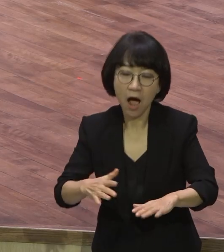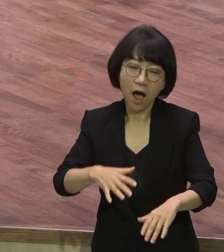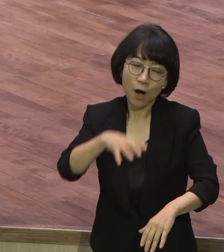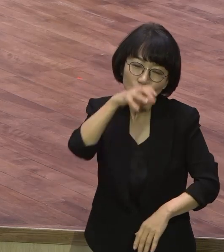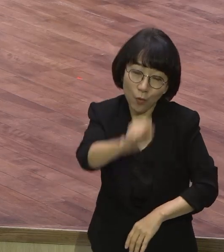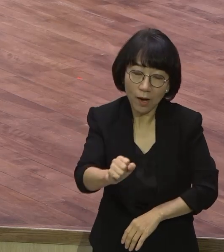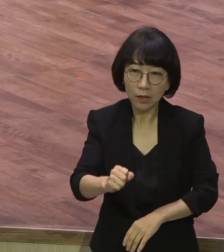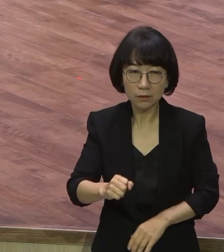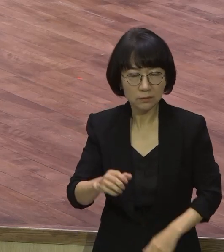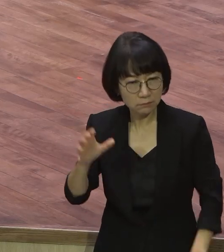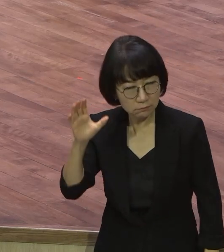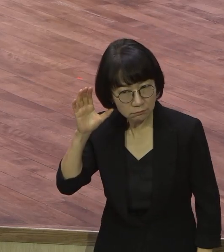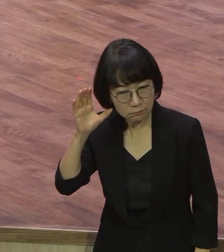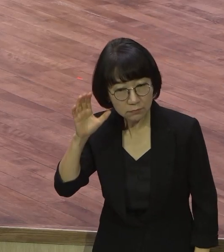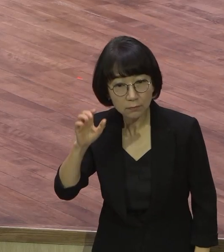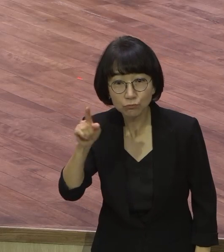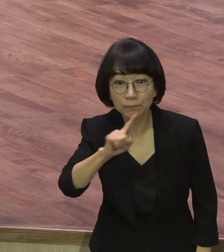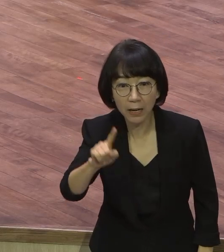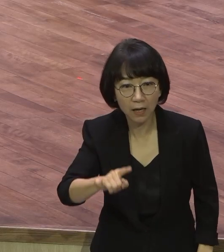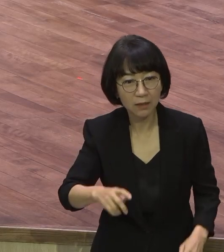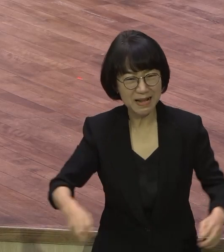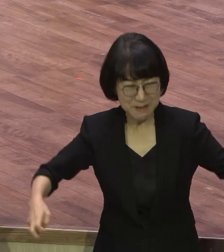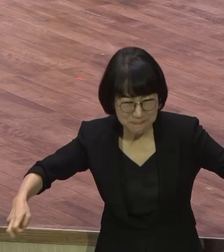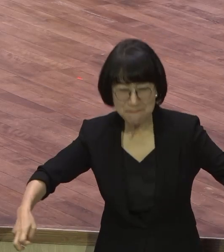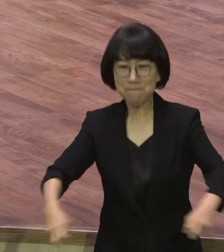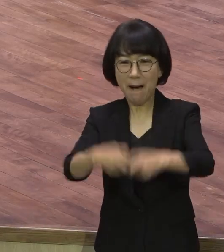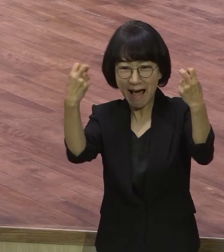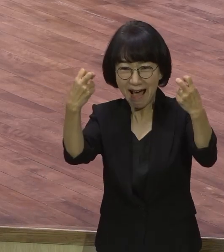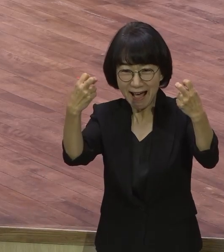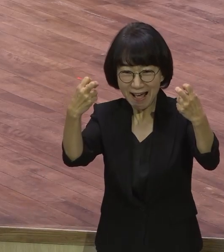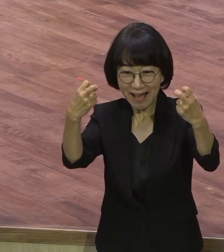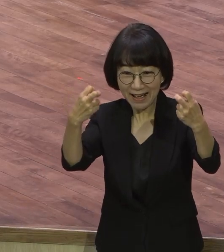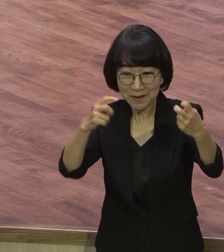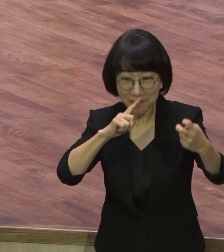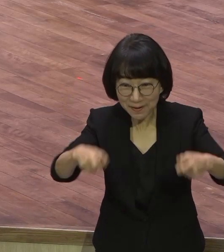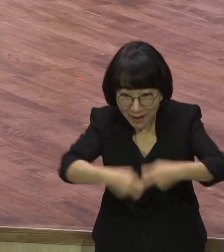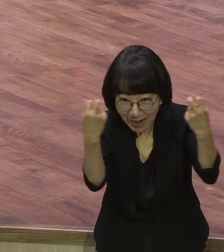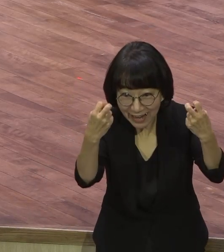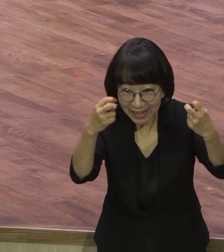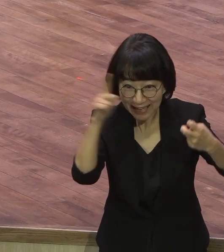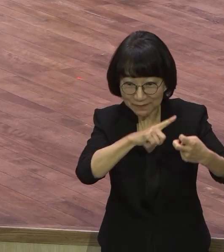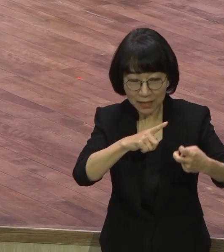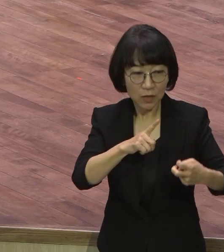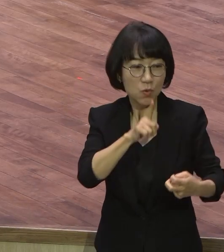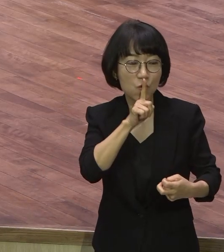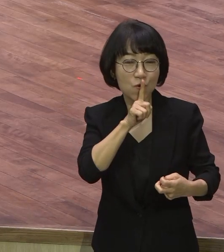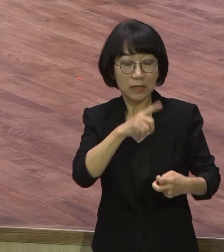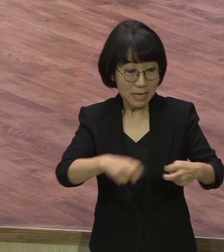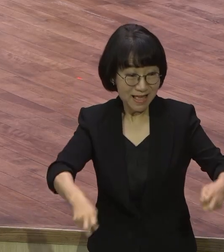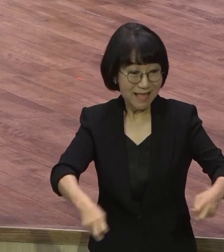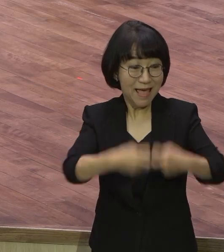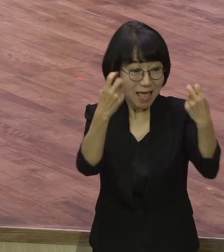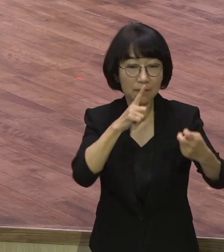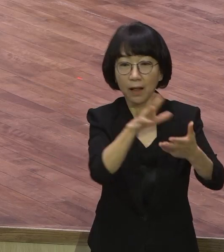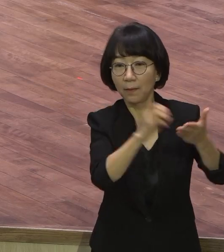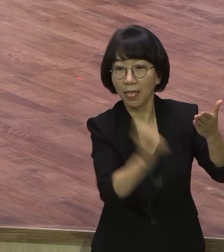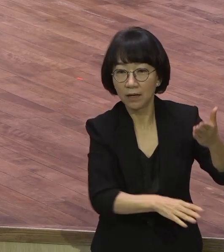큰 교통사고가 났는데 났다 교통사고 났다 이건 나쁜 소식이고